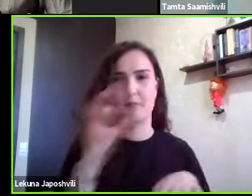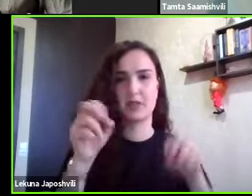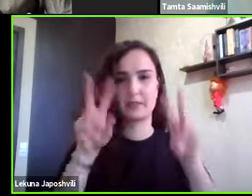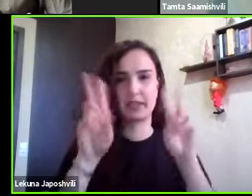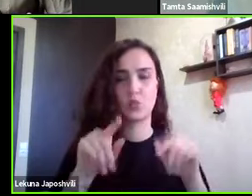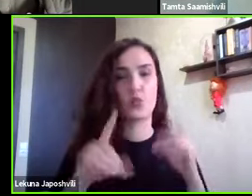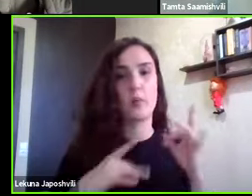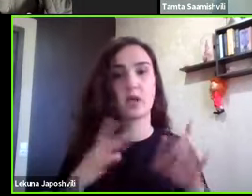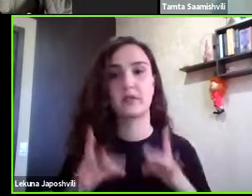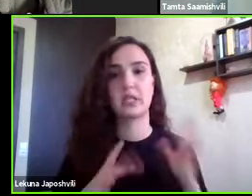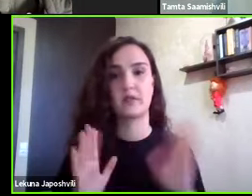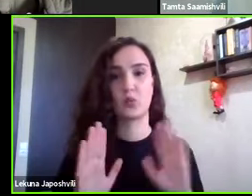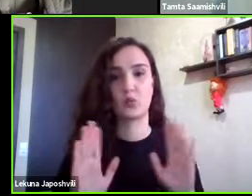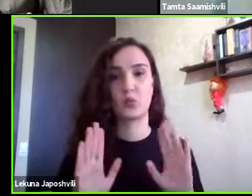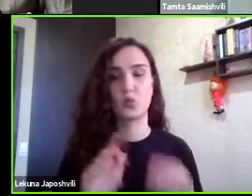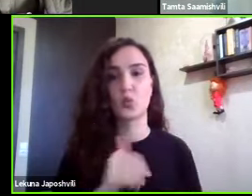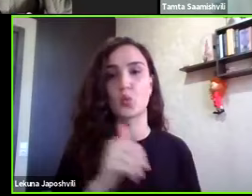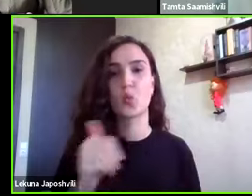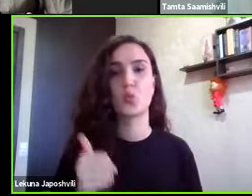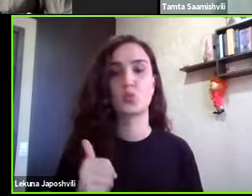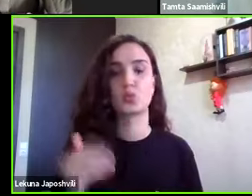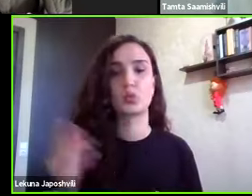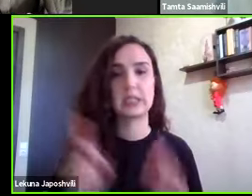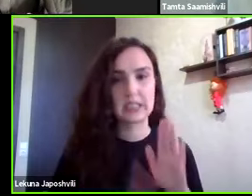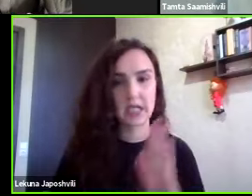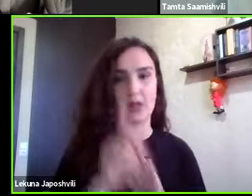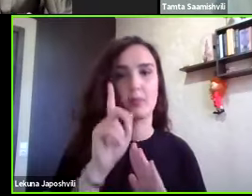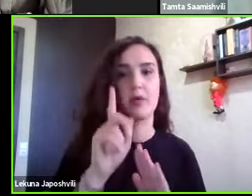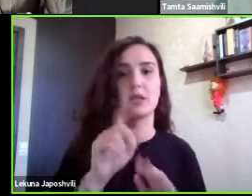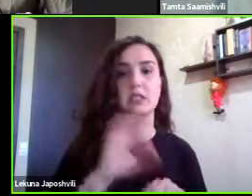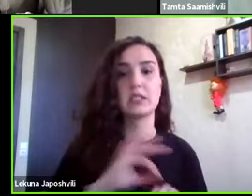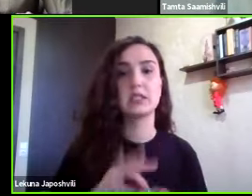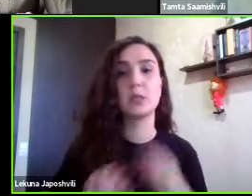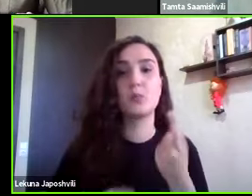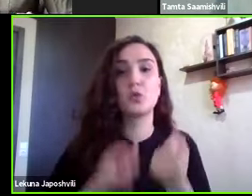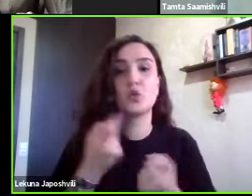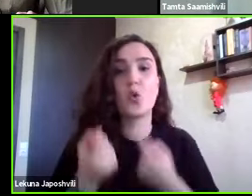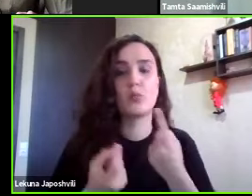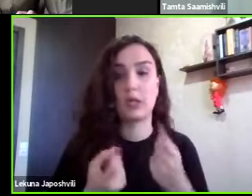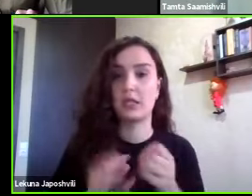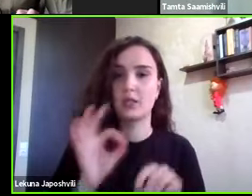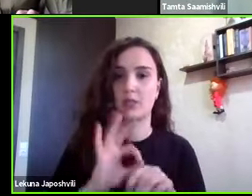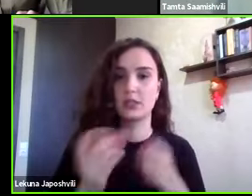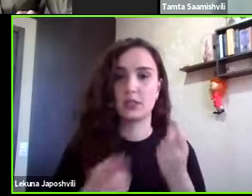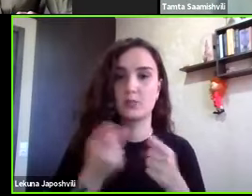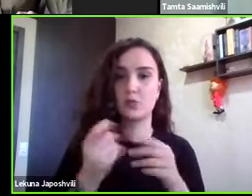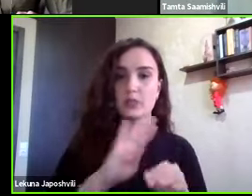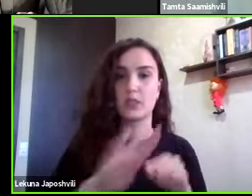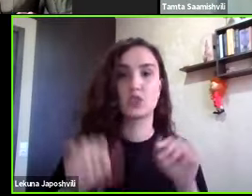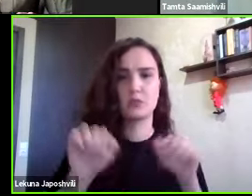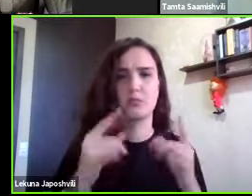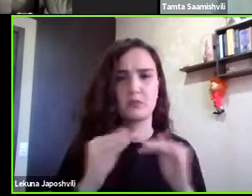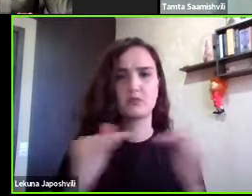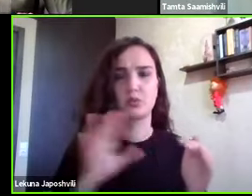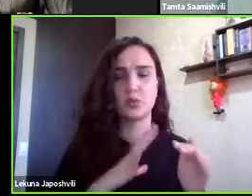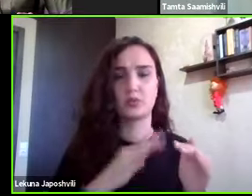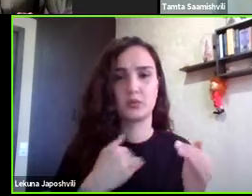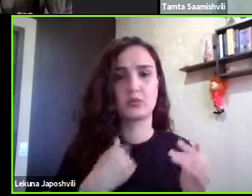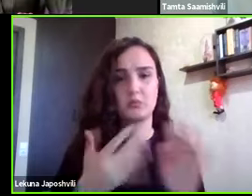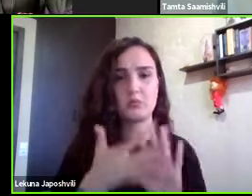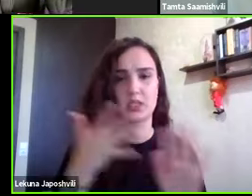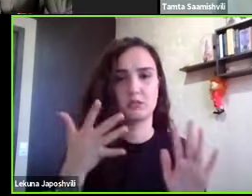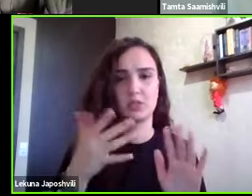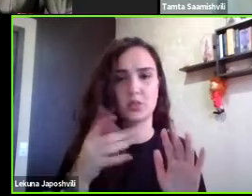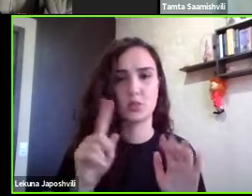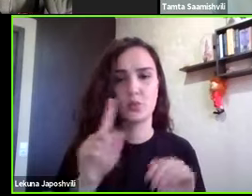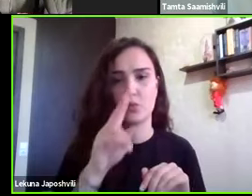ვინერვიულოთ, როგორ მიდის და როგორ იწყება სიმპტომური, უსიმპტომო თქვით, რომ შეიძლება ბავშვებს ჰქონდეთ და გესმის სულ